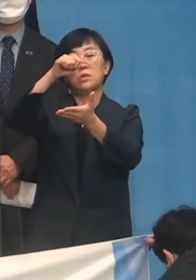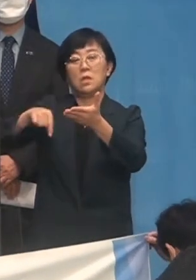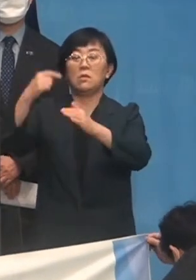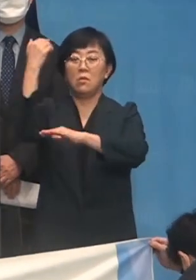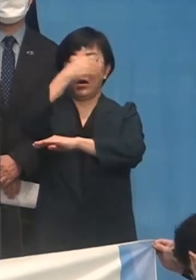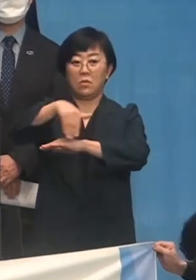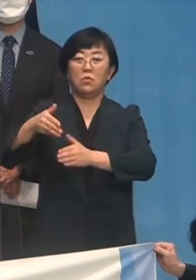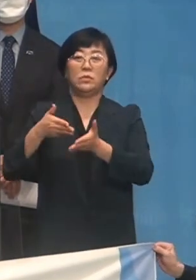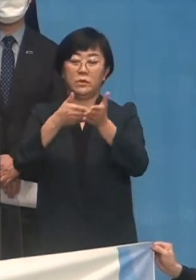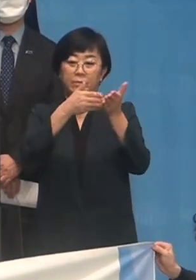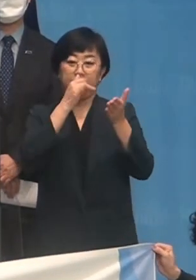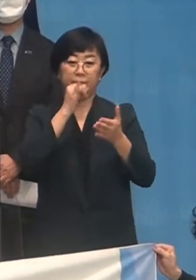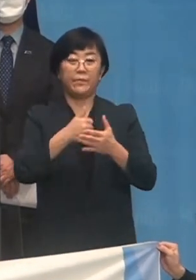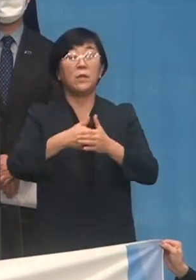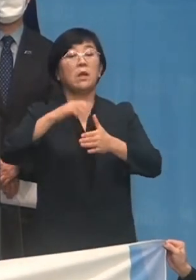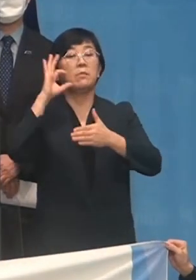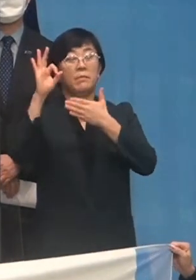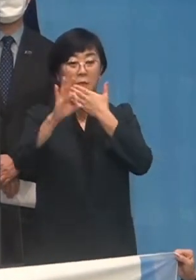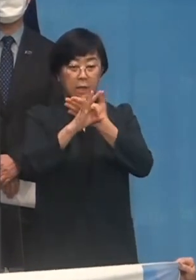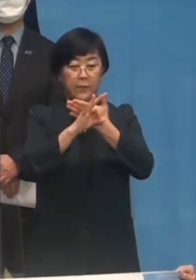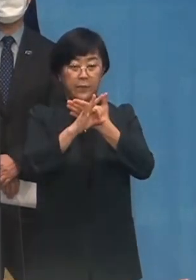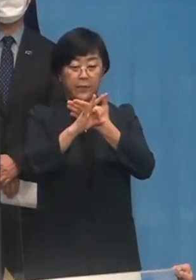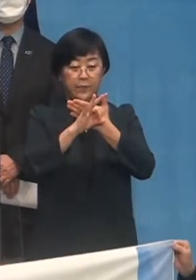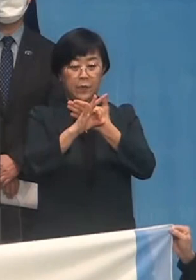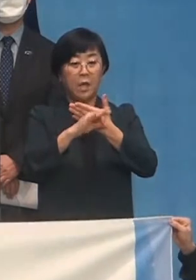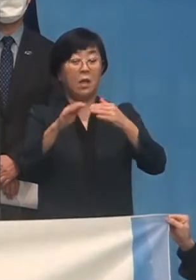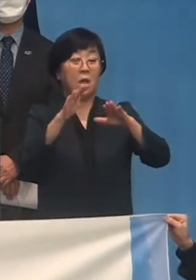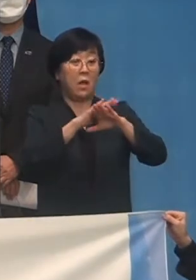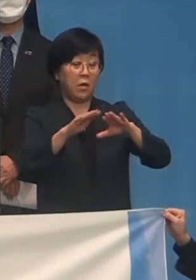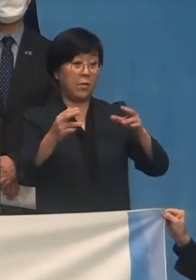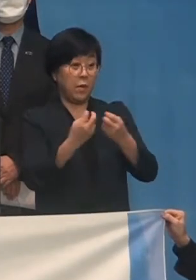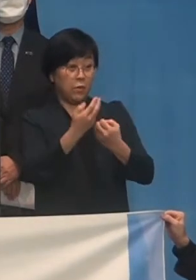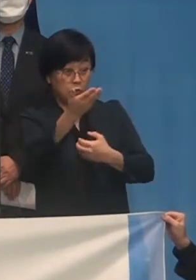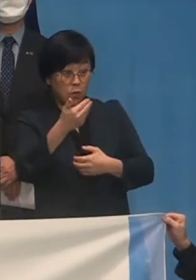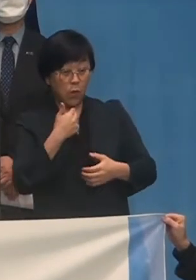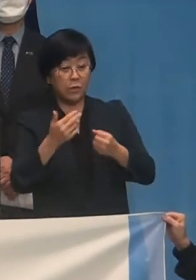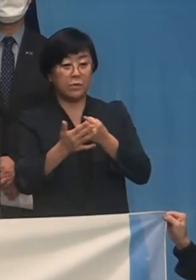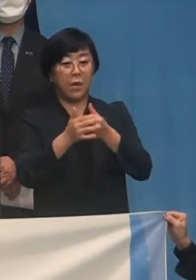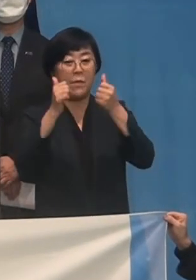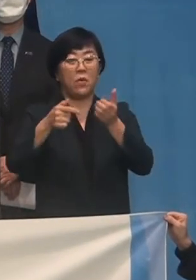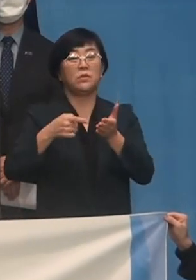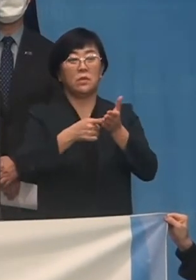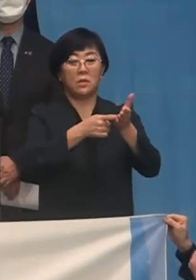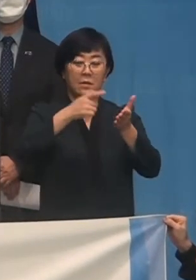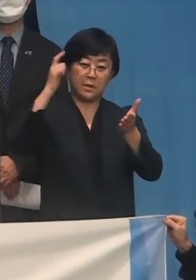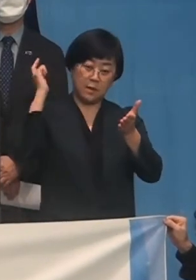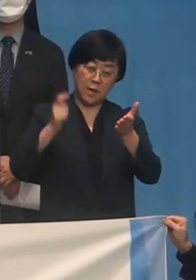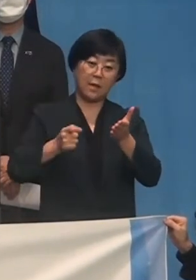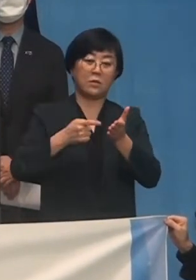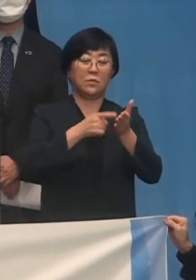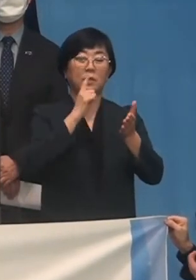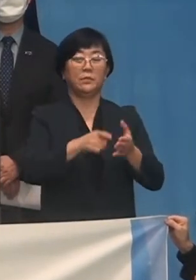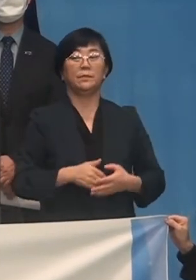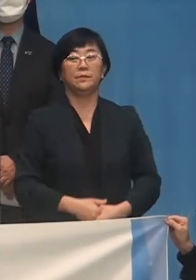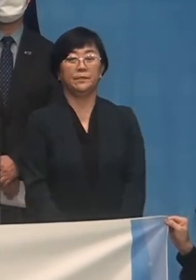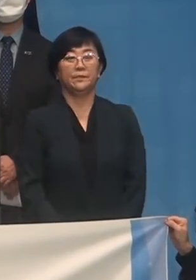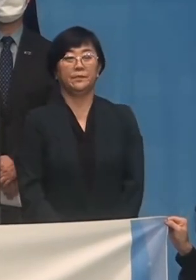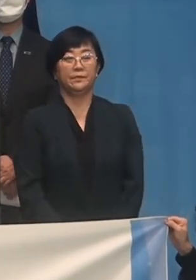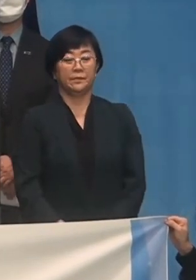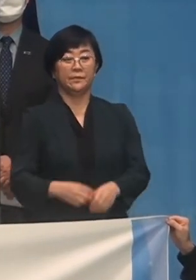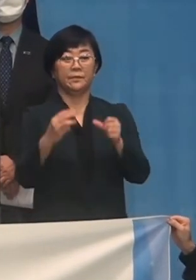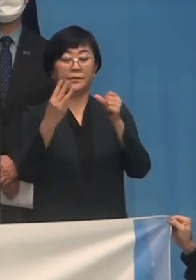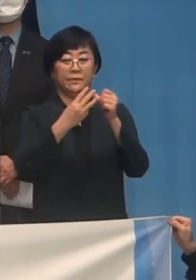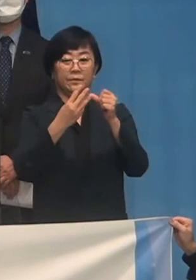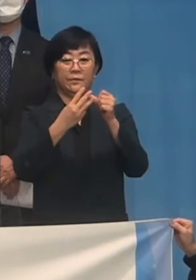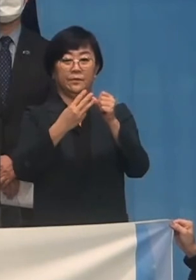대책을 마련하기 바랍니다. 만약 대책을 마련하지 않을 경우 소송 등 강력한 조치를 취하겠습니다.